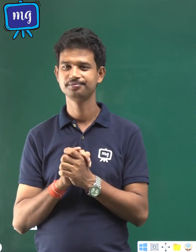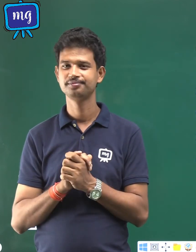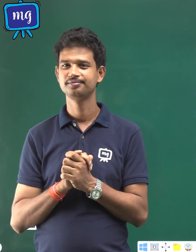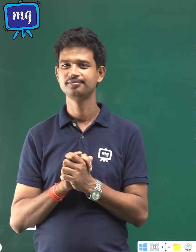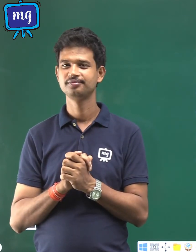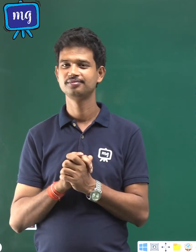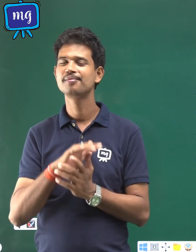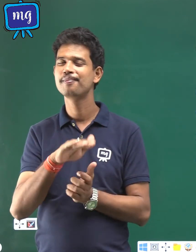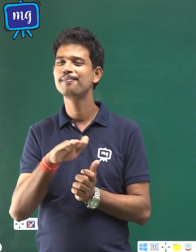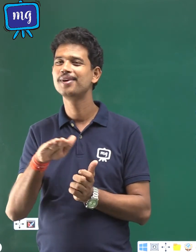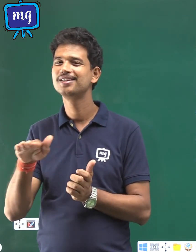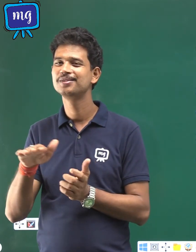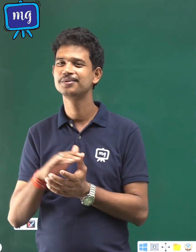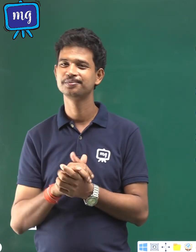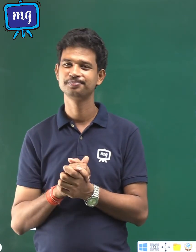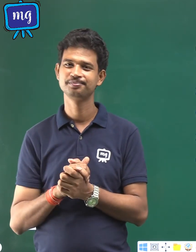बच्चों,